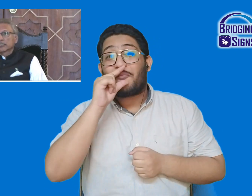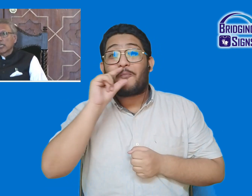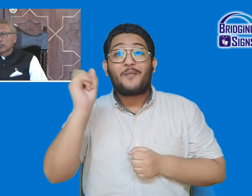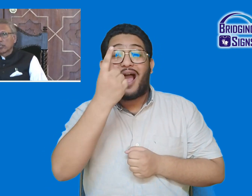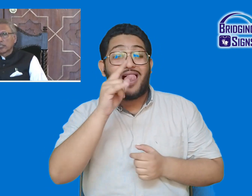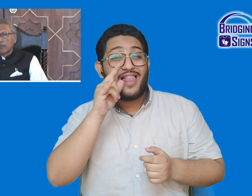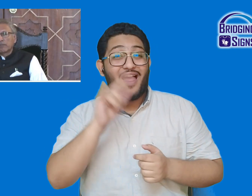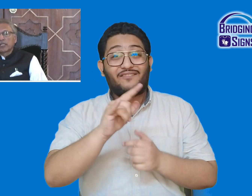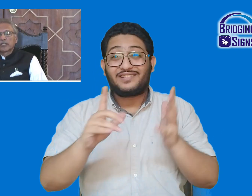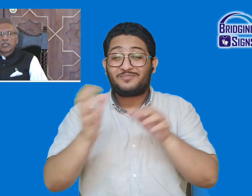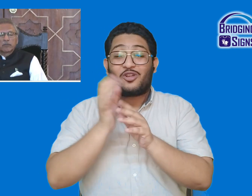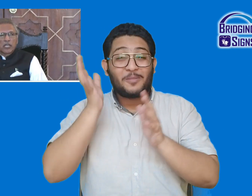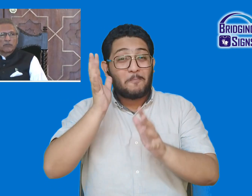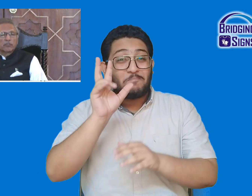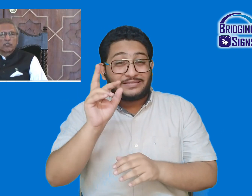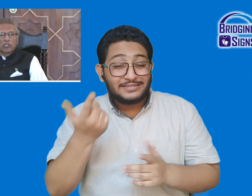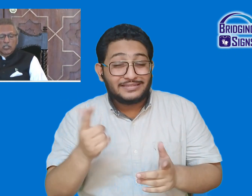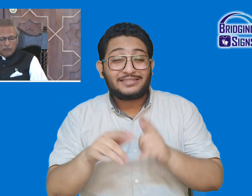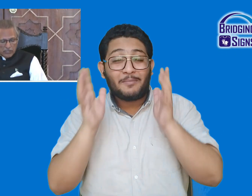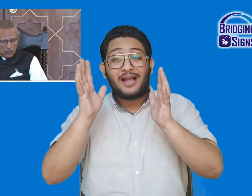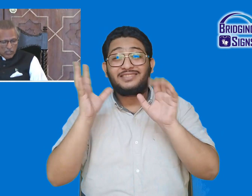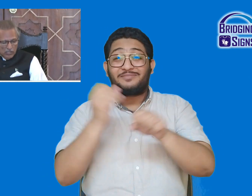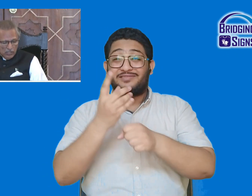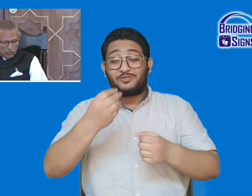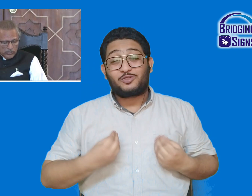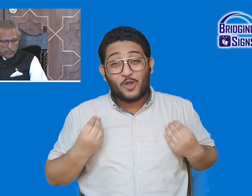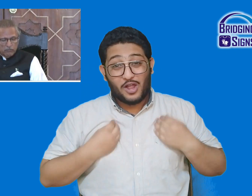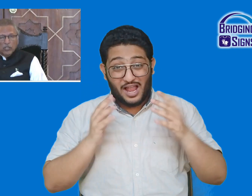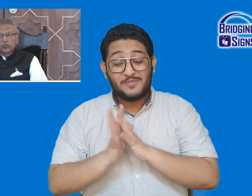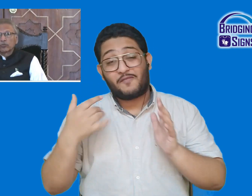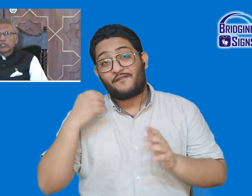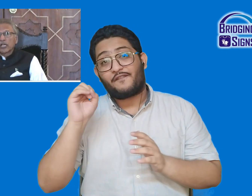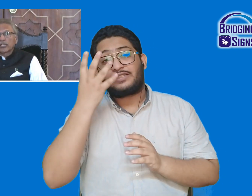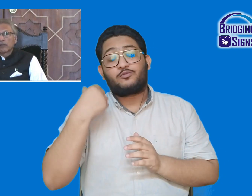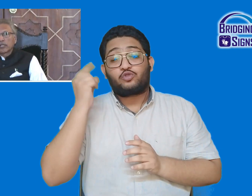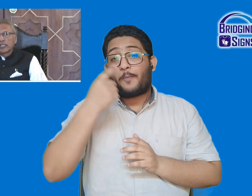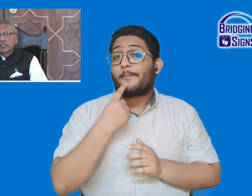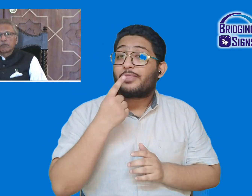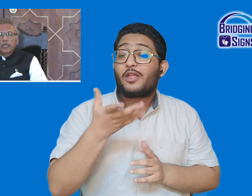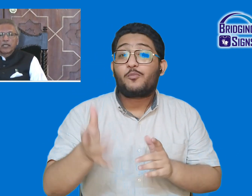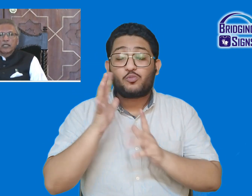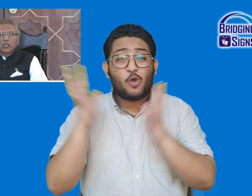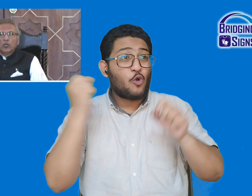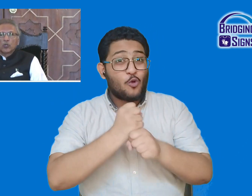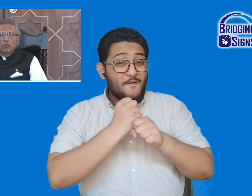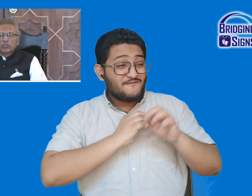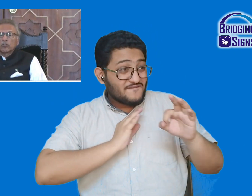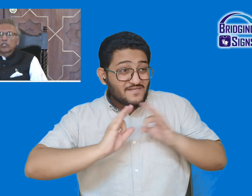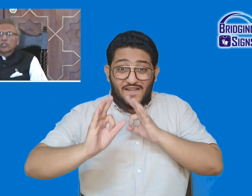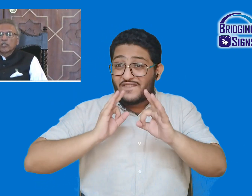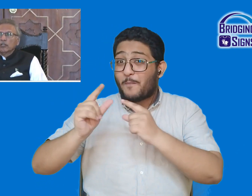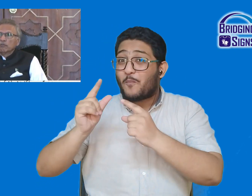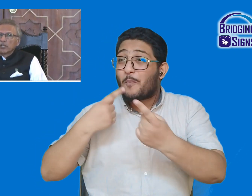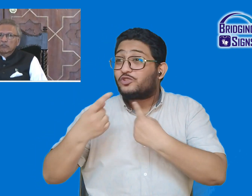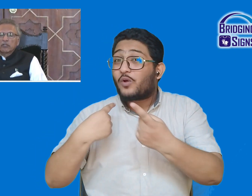مہینے کے ساتھ اور اہتمام کرتے ہیں ہم تراویحوں کا اور نمازوں کا، تو یہ بہت ضروری تھا کہ رمضان سے پہلے حکومتوں